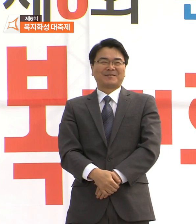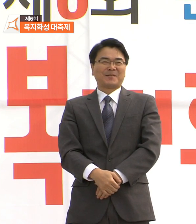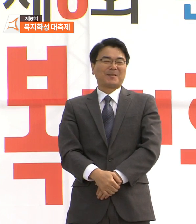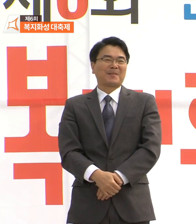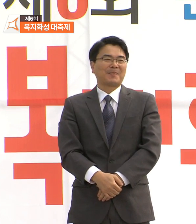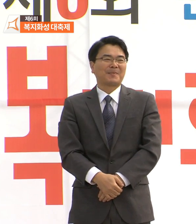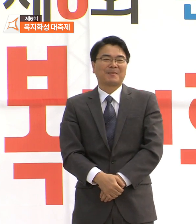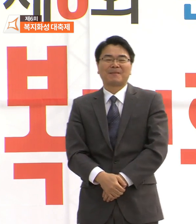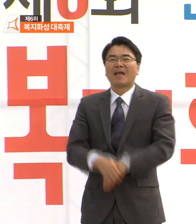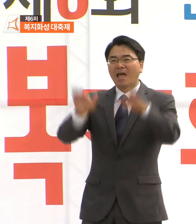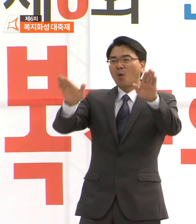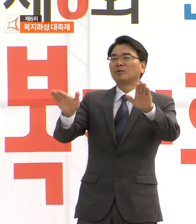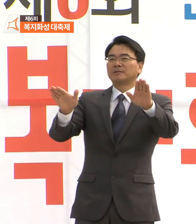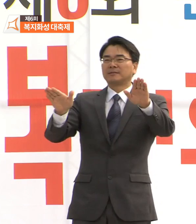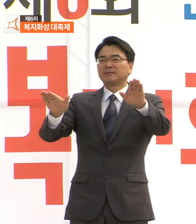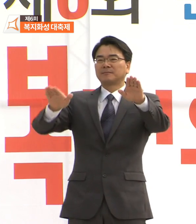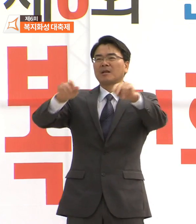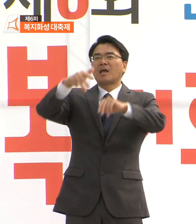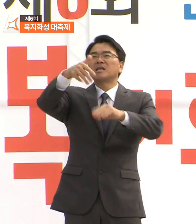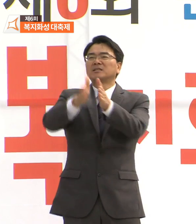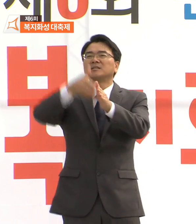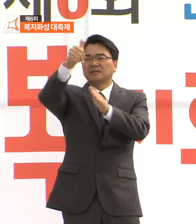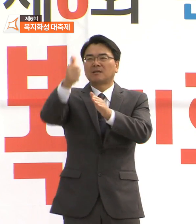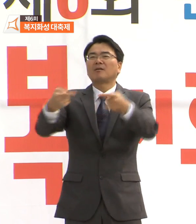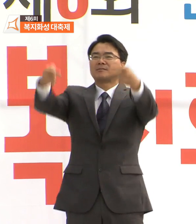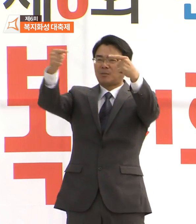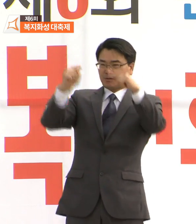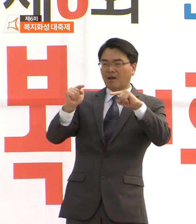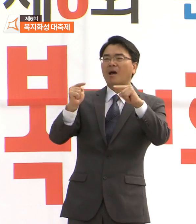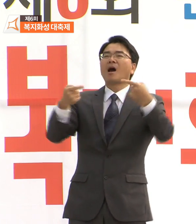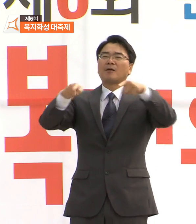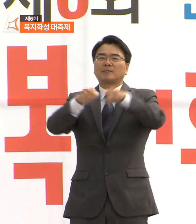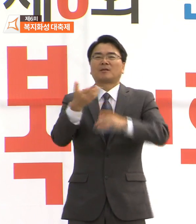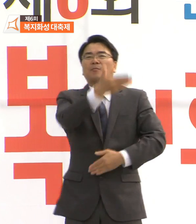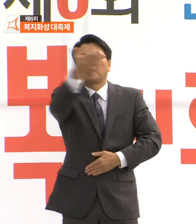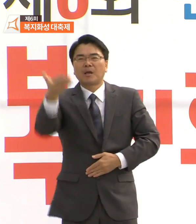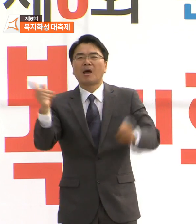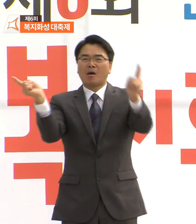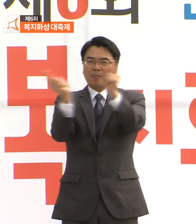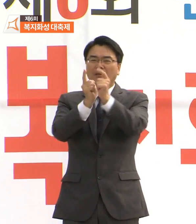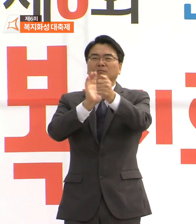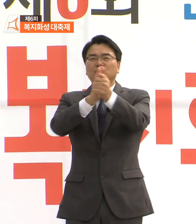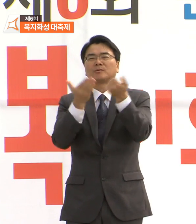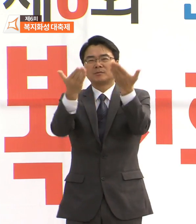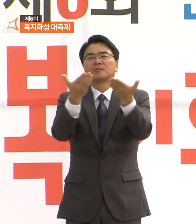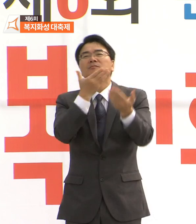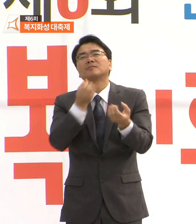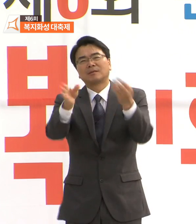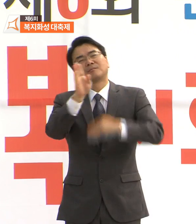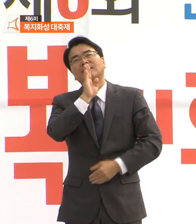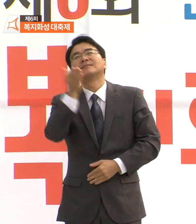네. 오늘 이 자리에 최인석 시장님께서 참석을 하셔서 여러분들을 좀 격려하고 축하를 해드려야